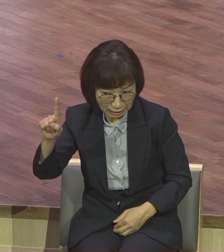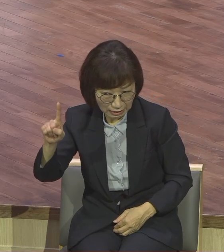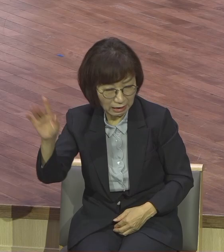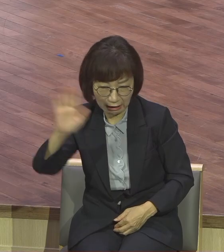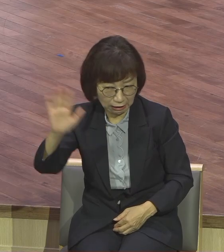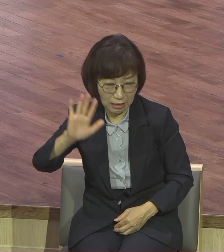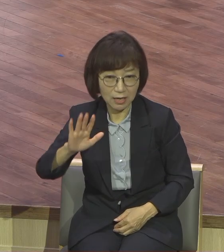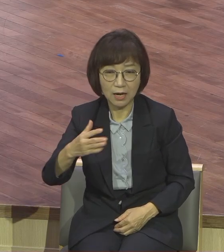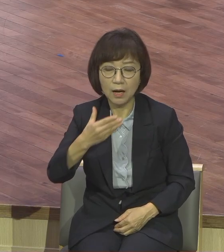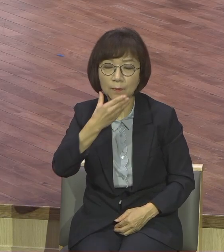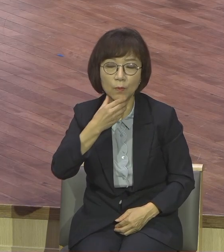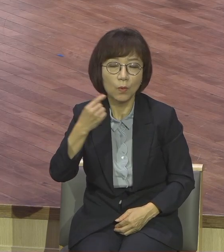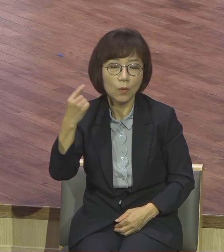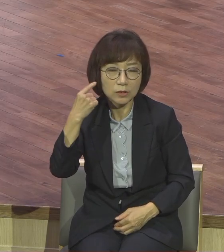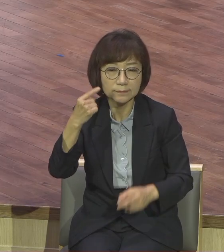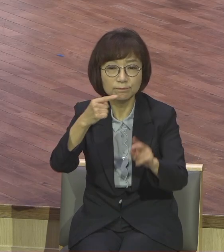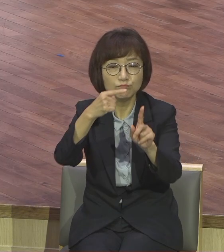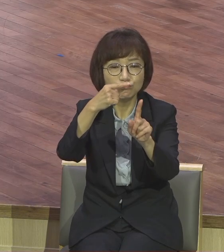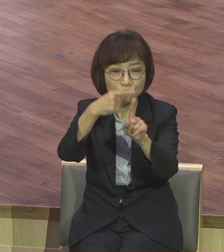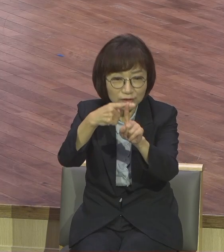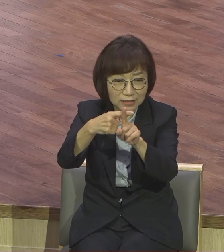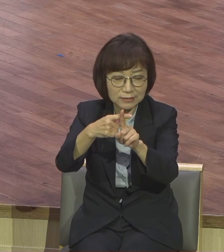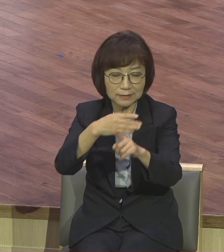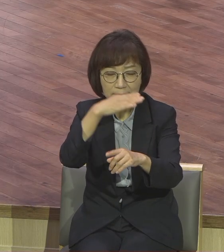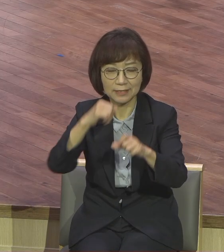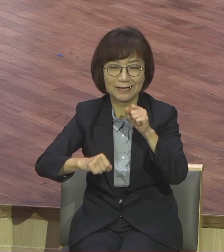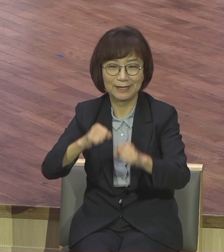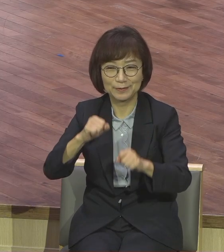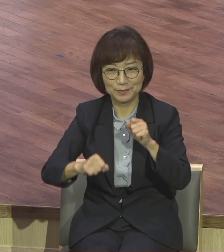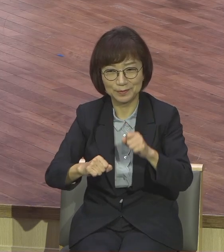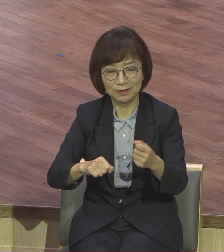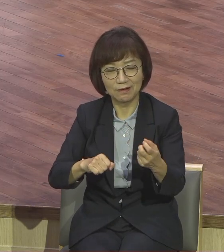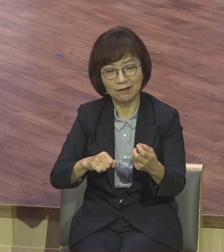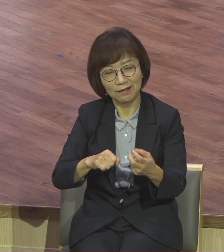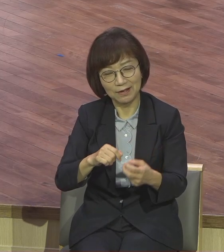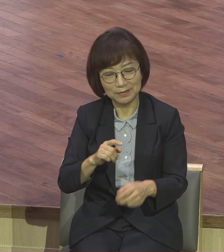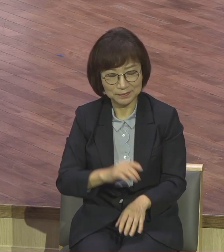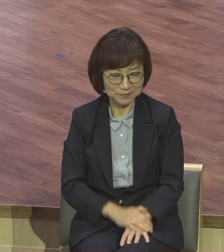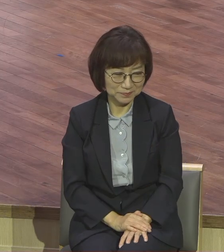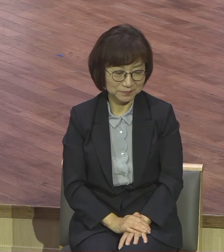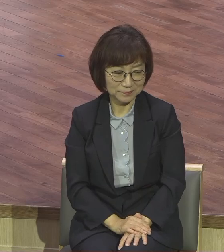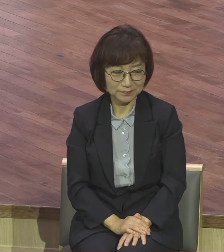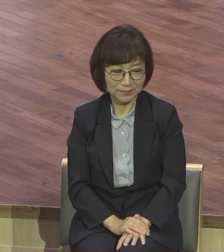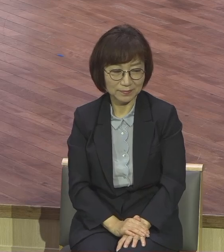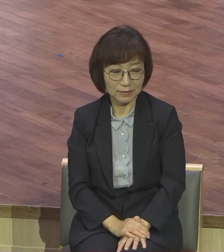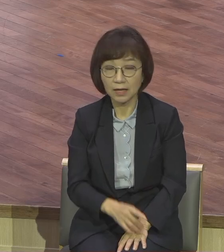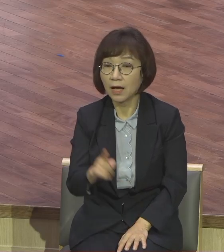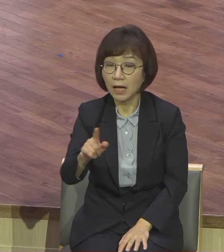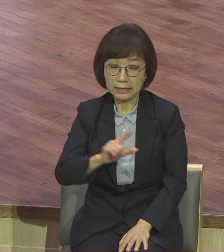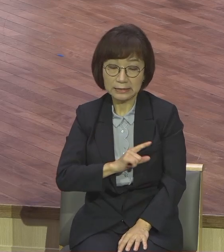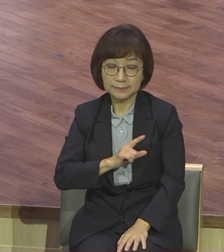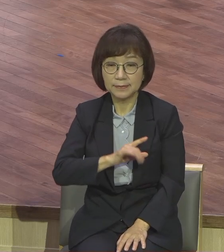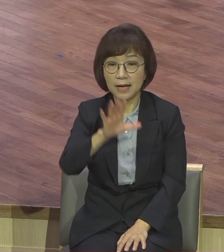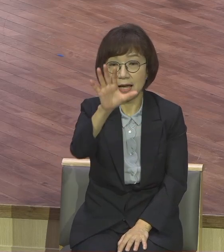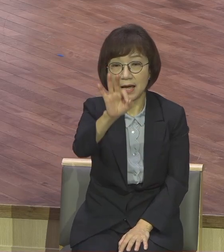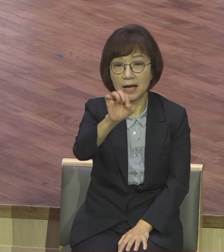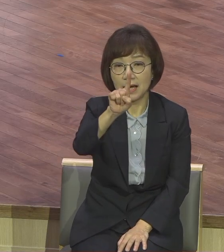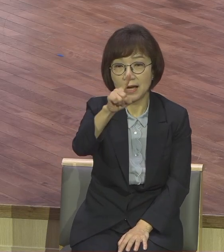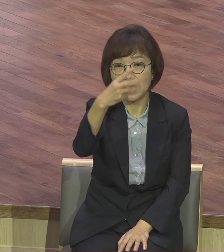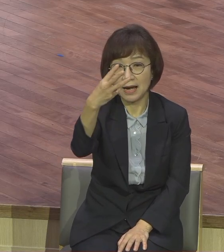복음을 희석시켜버립니다. 지금도 보면요, 신학적으로 이걸 뭐라 그러냐, 알미니안주의라고